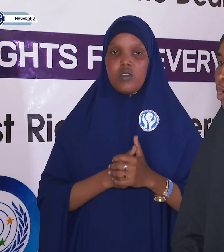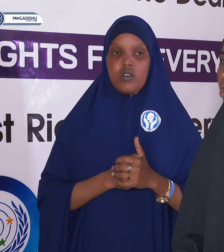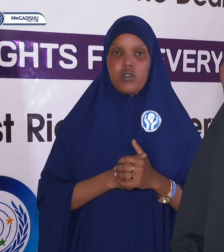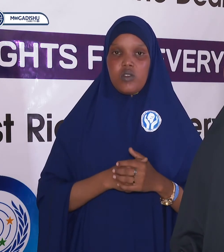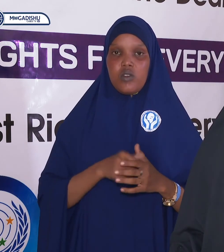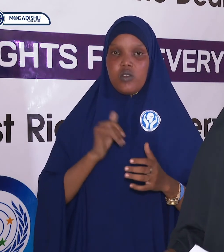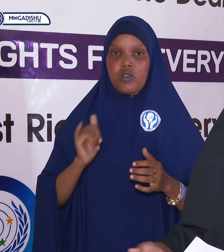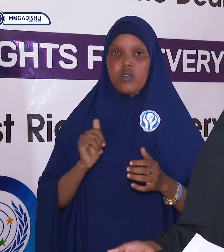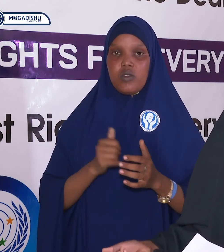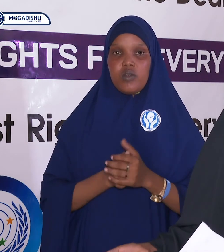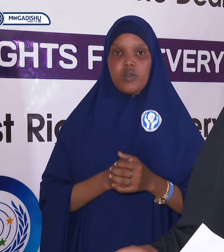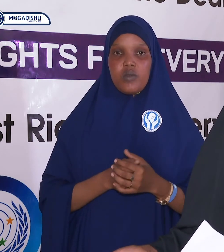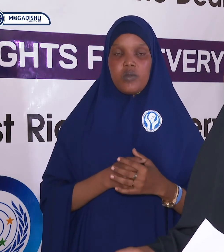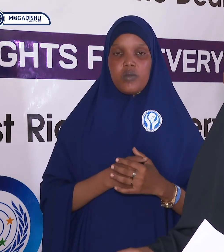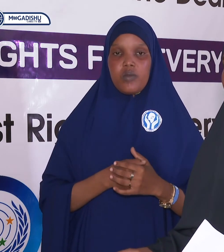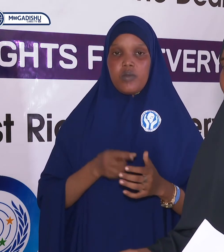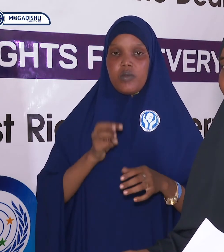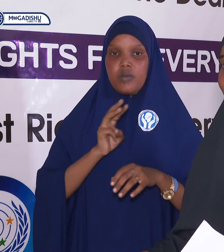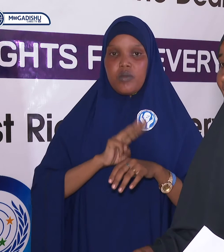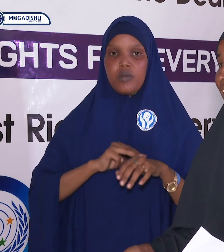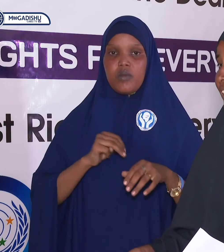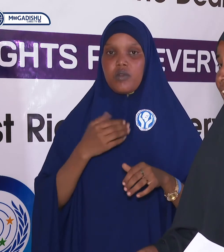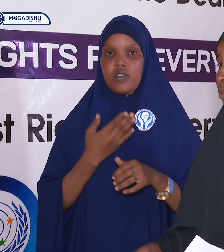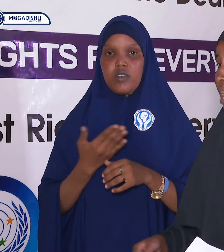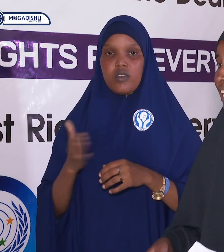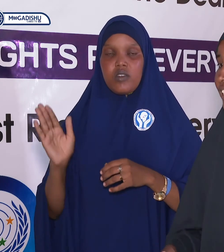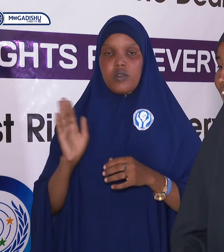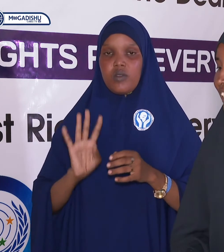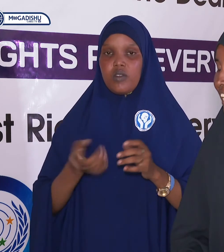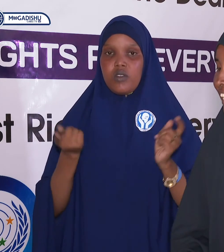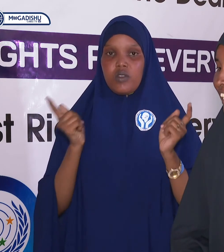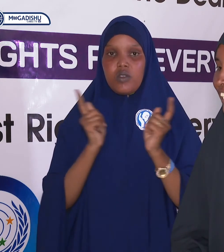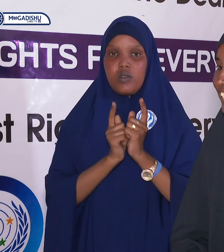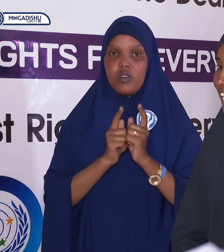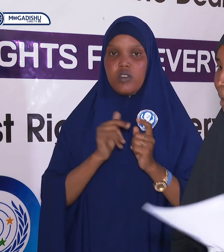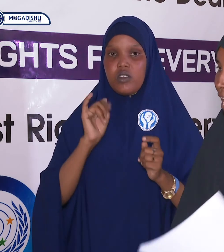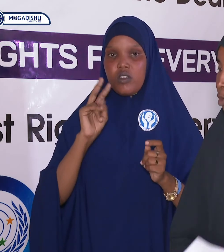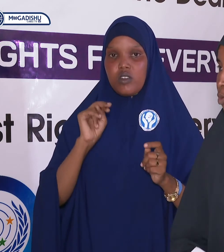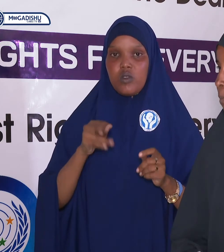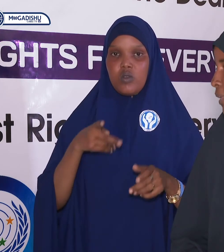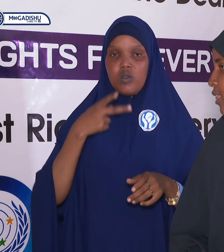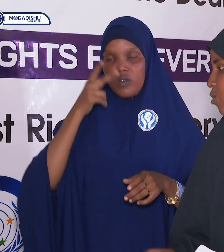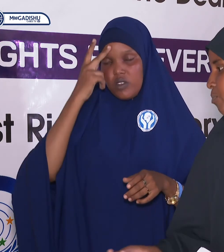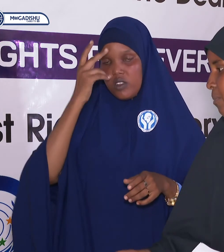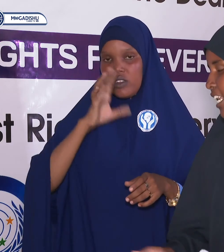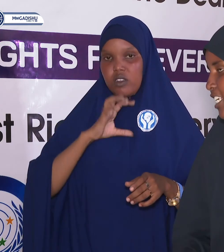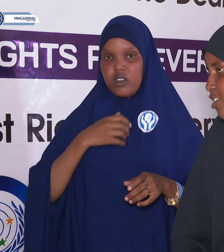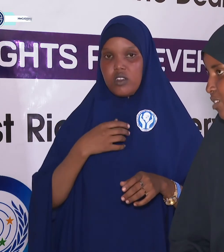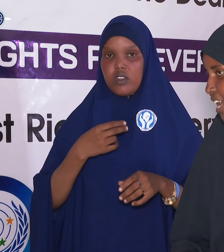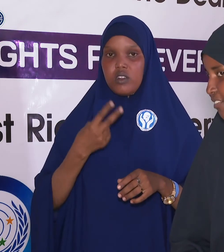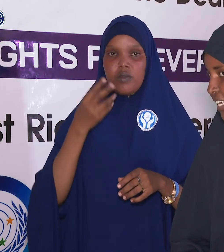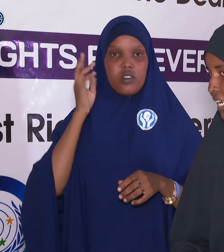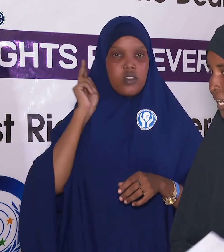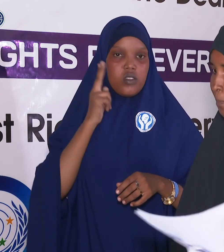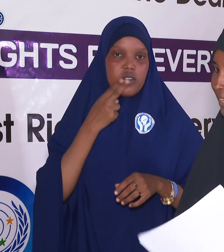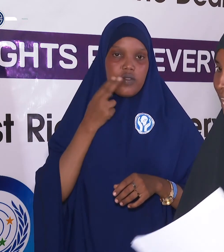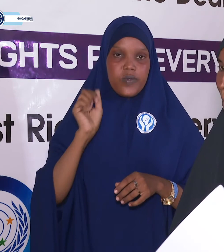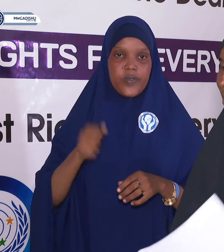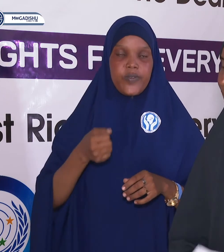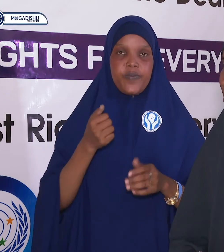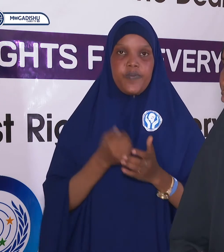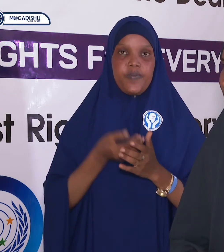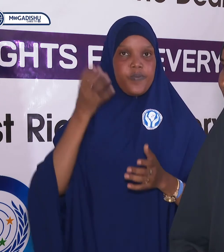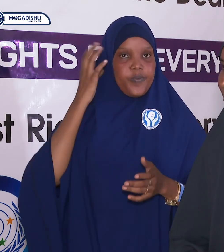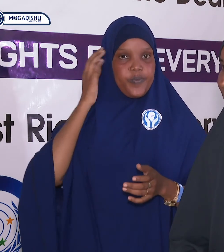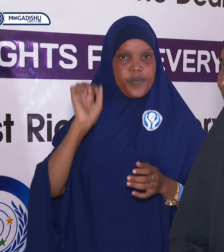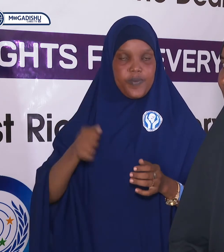uu joogo marmarka qaar waxaad la kulmaysaa in waalidka ay leeyihiin laba caruur mid مقال كيس نافكة منا